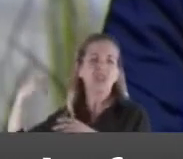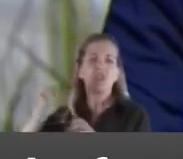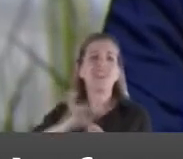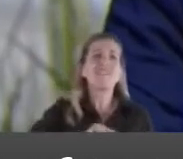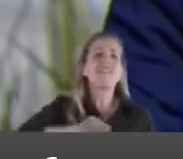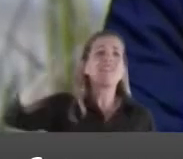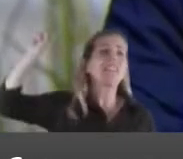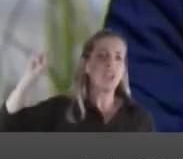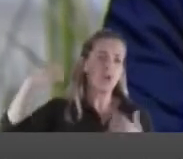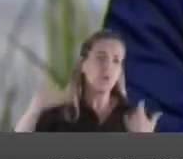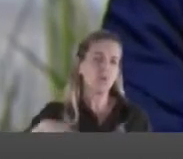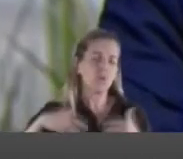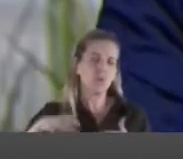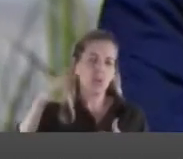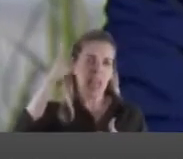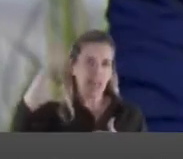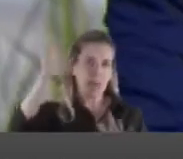de dos dígitos.